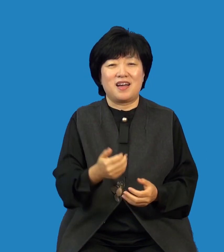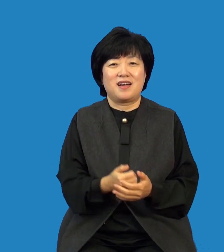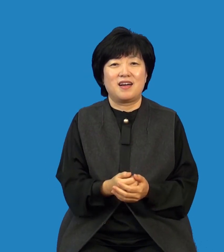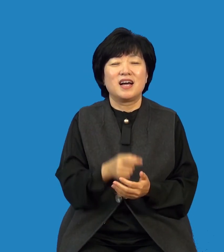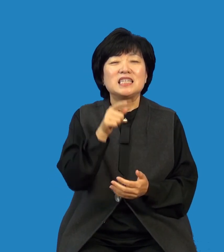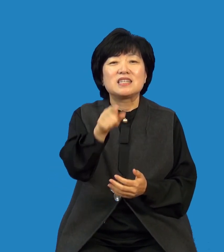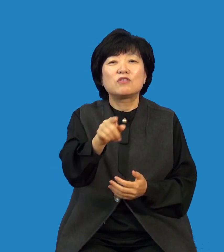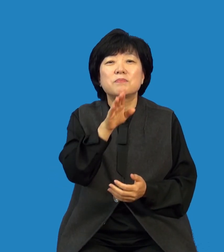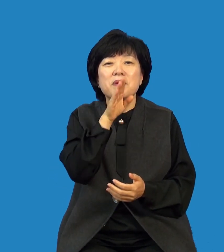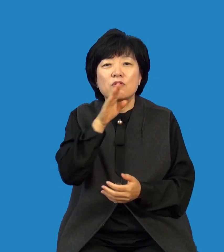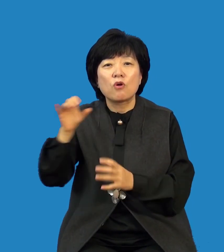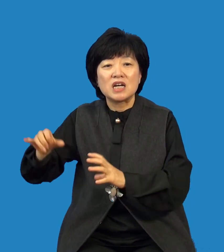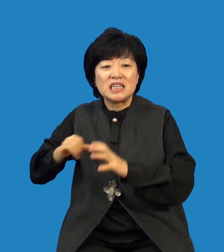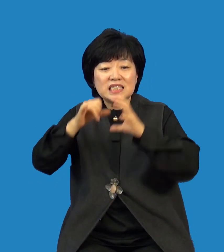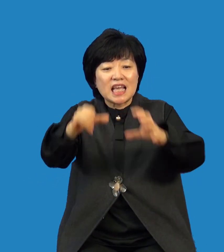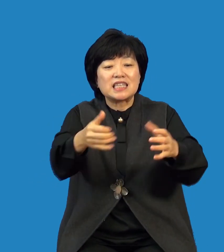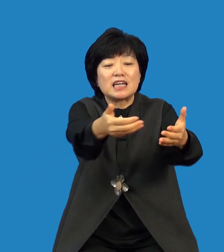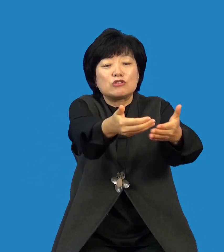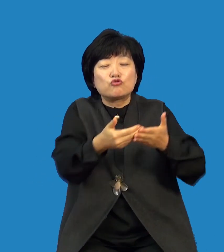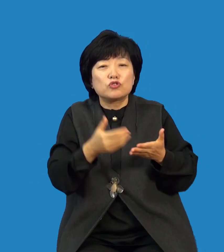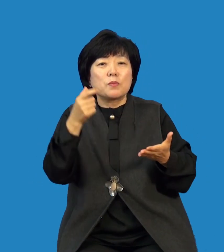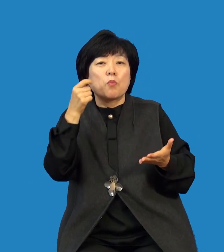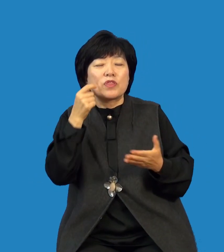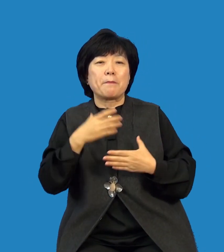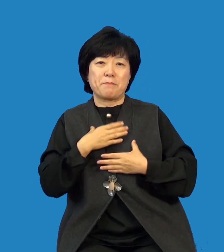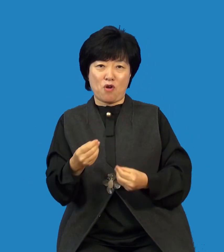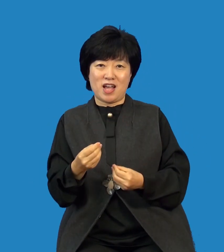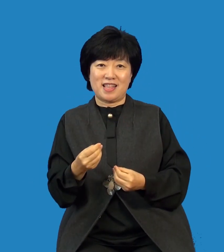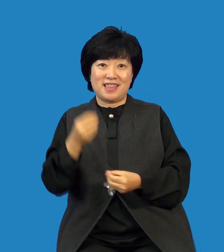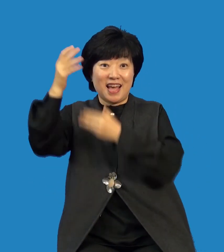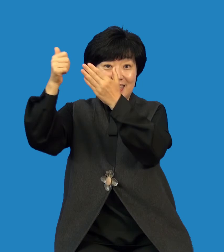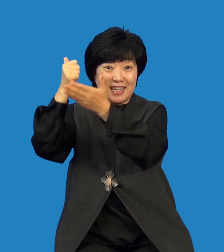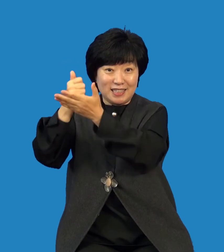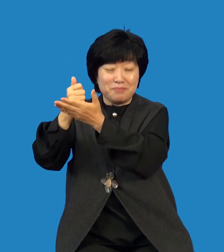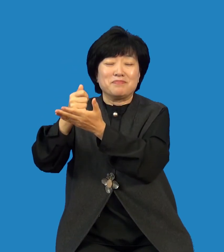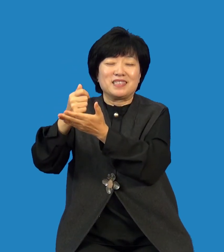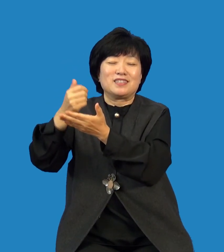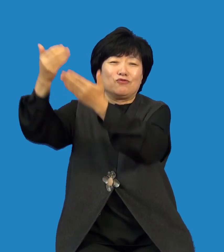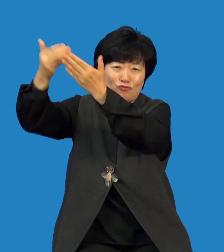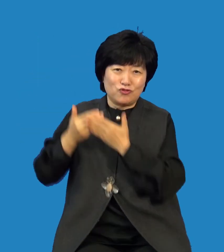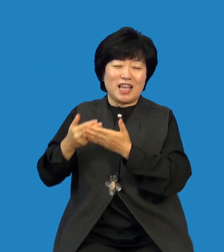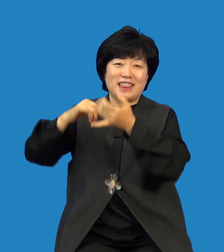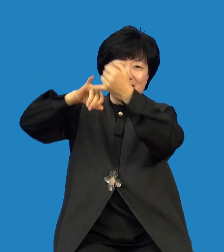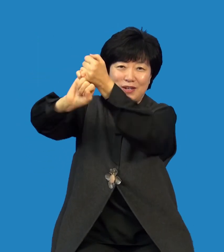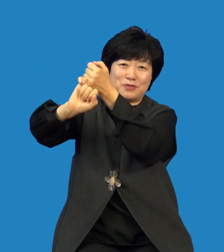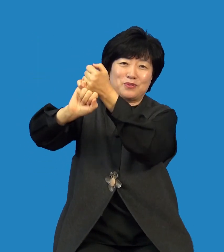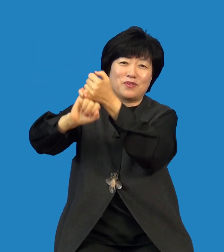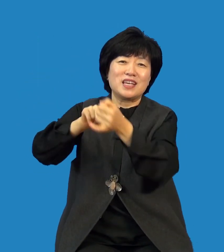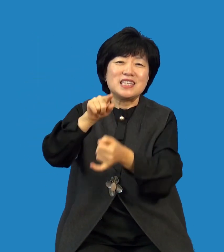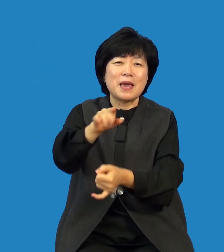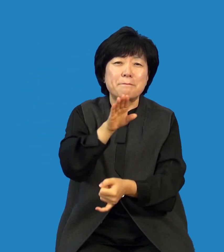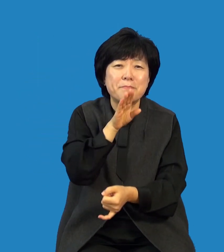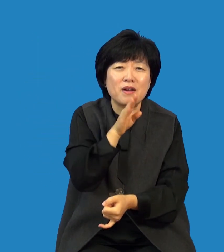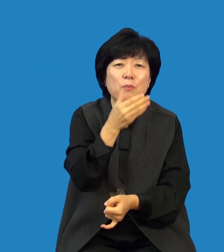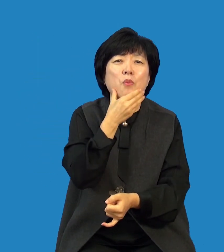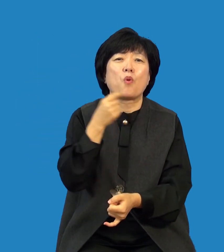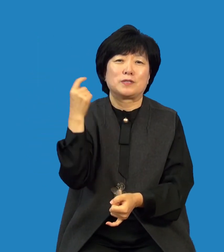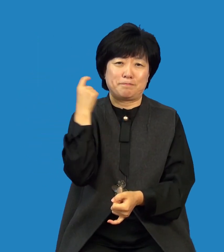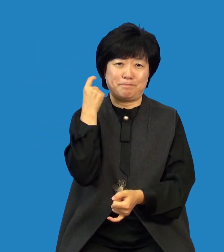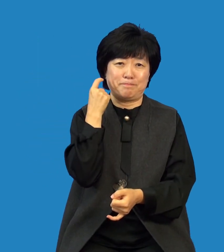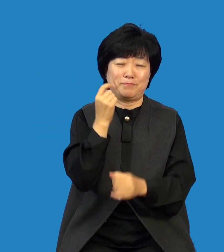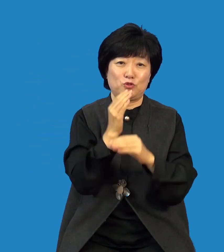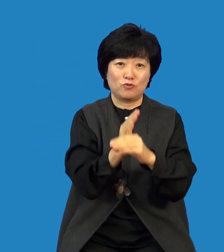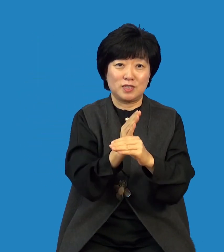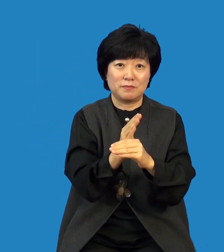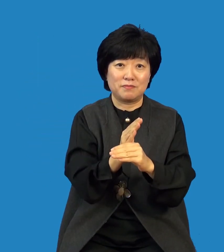줄 수 없는 평강이니까, 평안이니까 너 그거 누려야 돼. 그리고 여러분, 이게 복음의 핵심 아니겠습니까? 오늘날 수많은